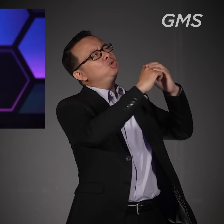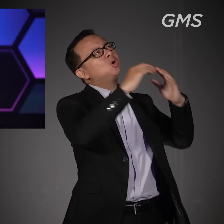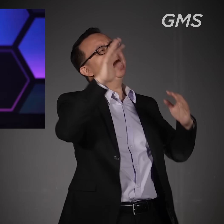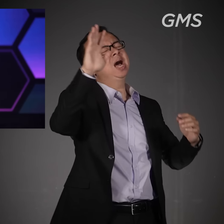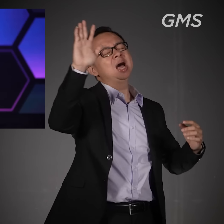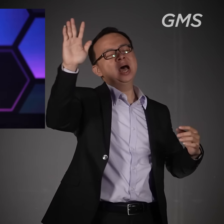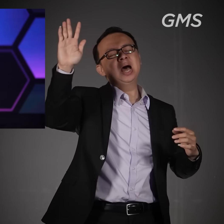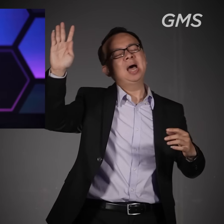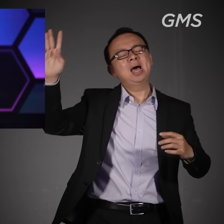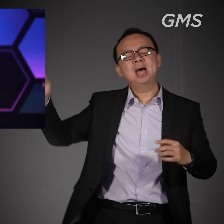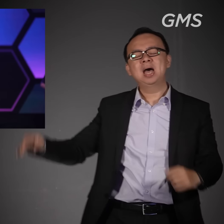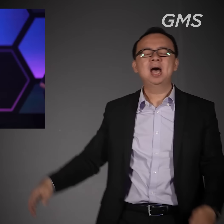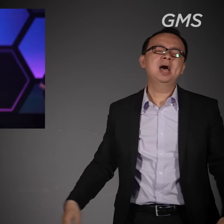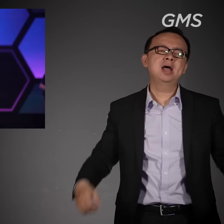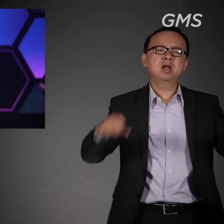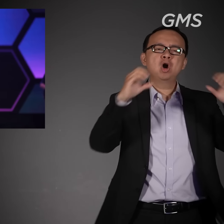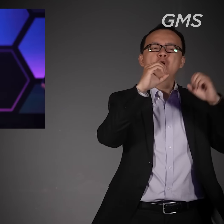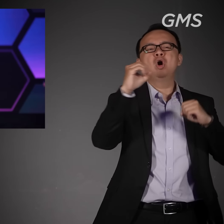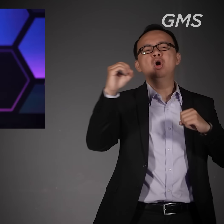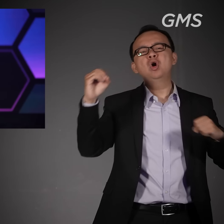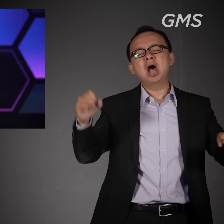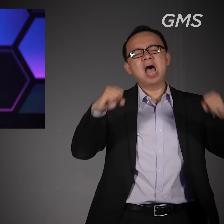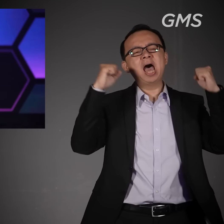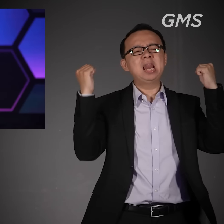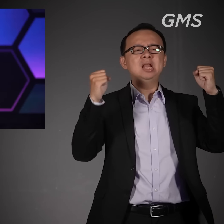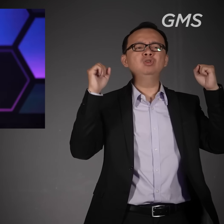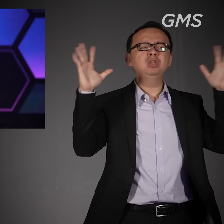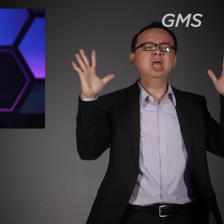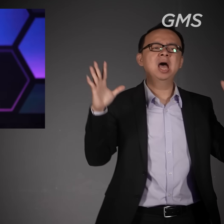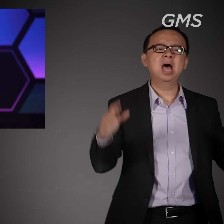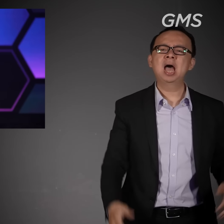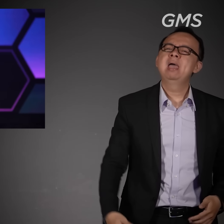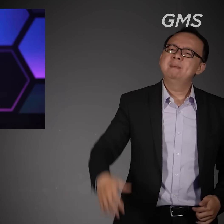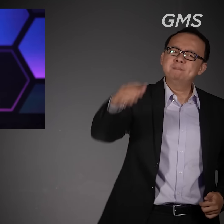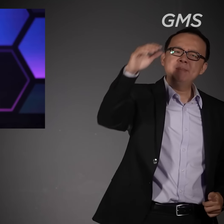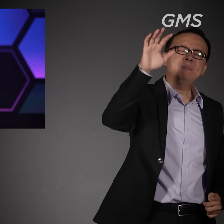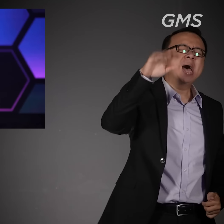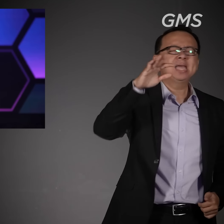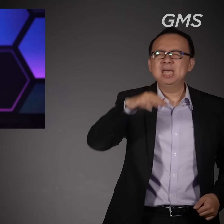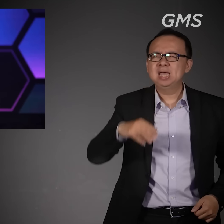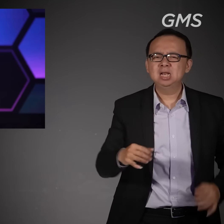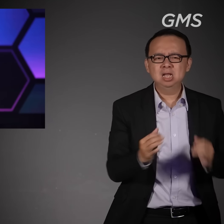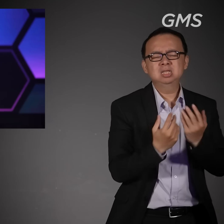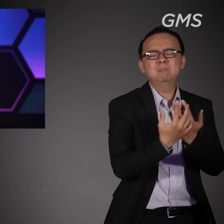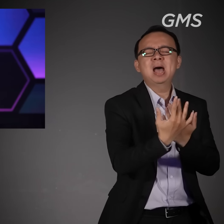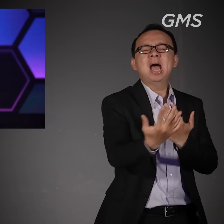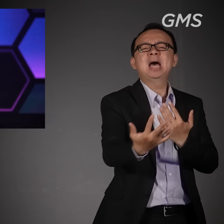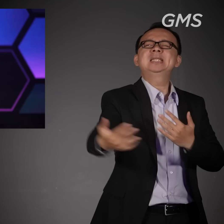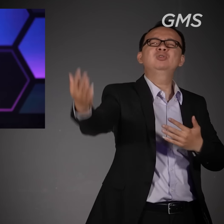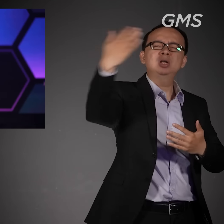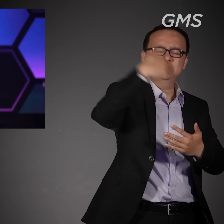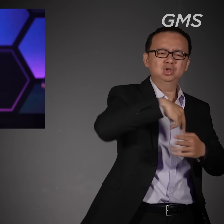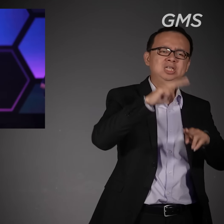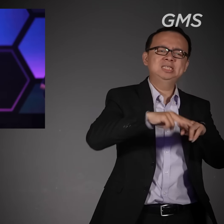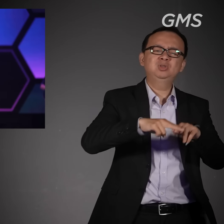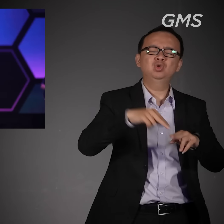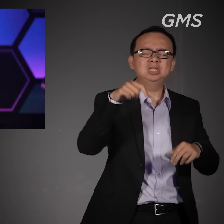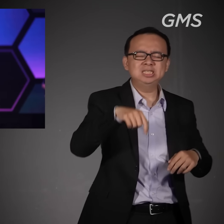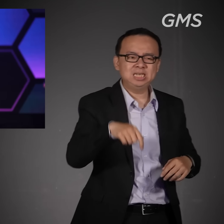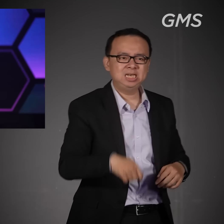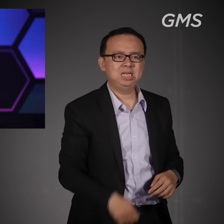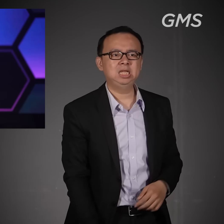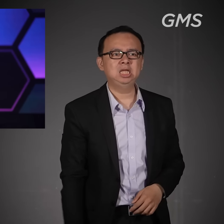senana yesus, memanggil umat Tuhan untuk hadir di sini,